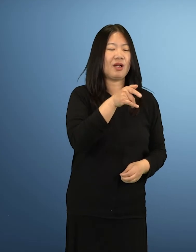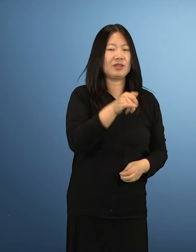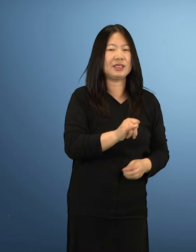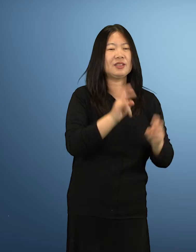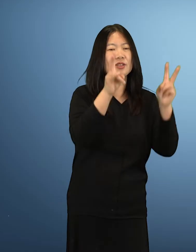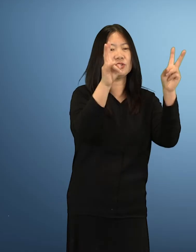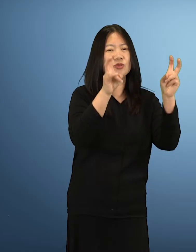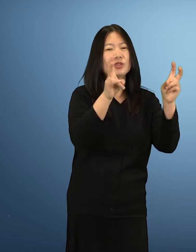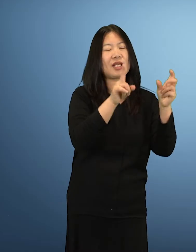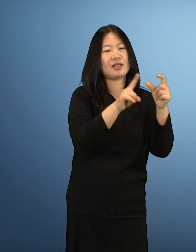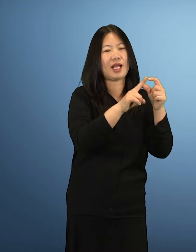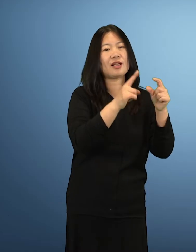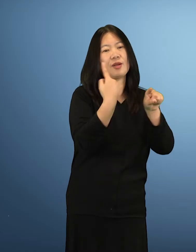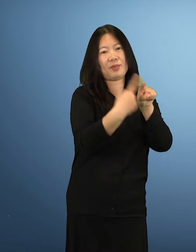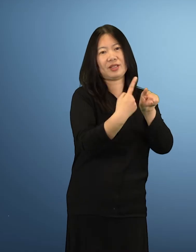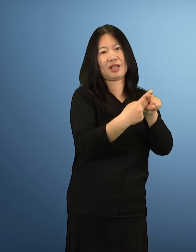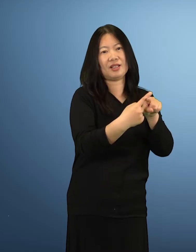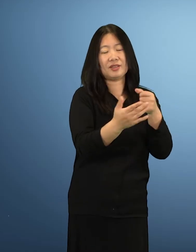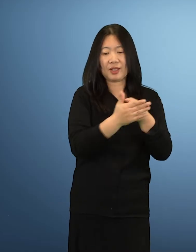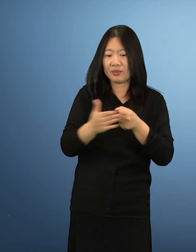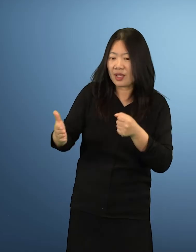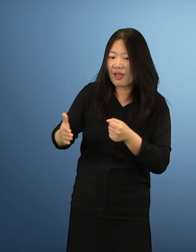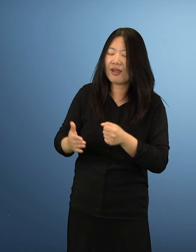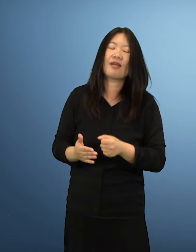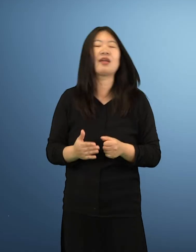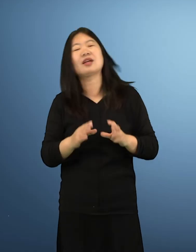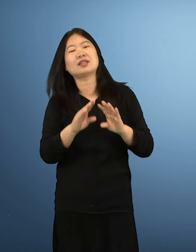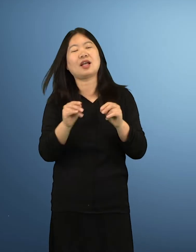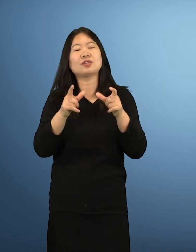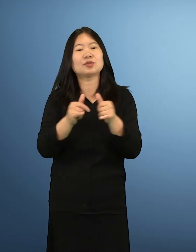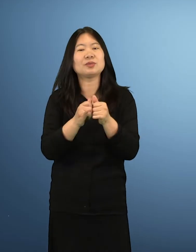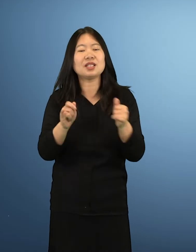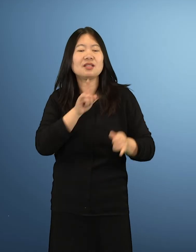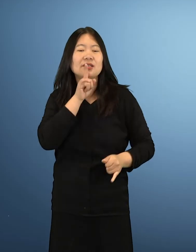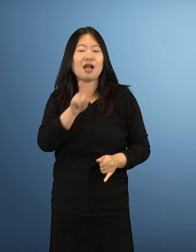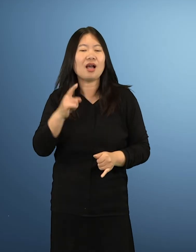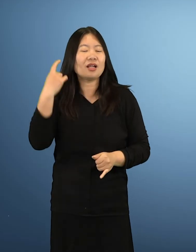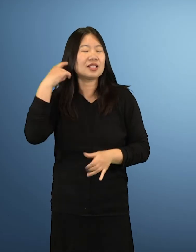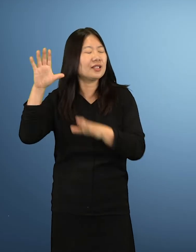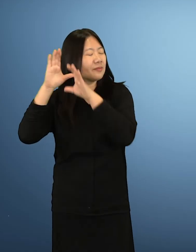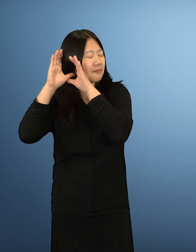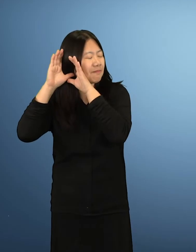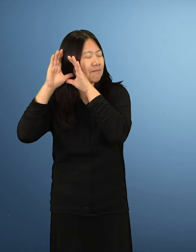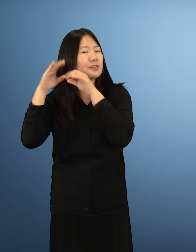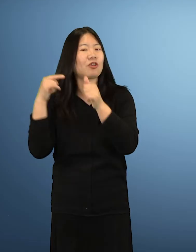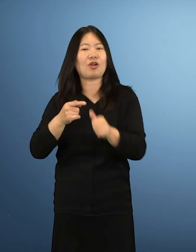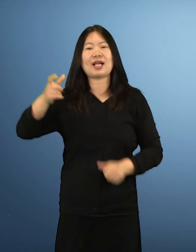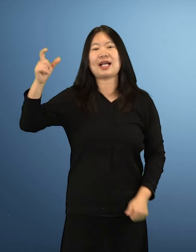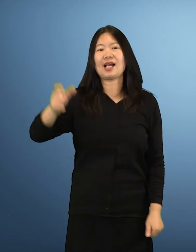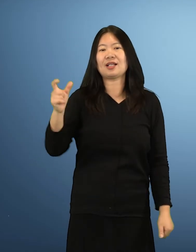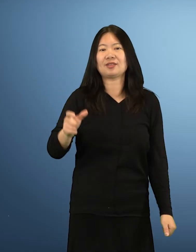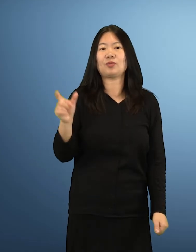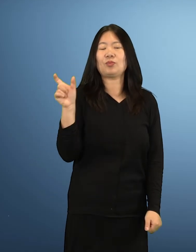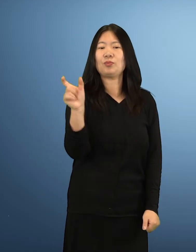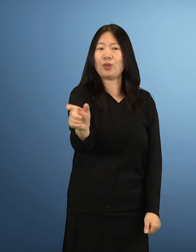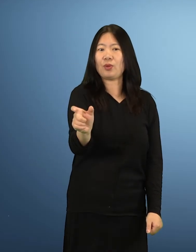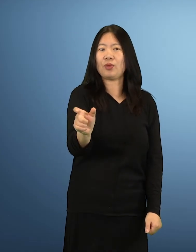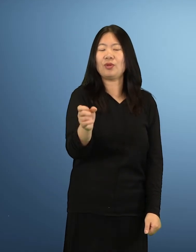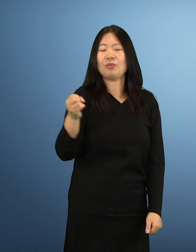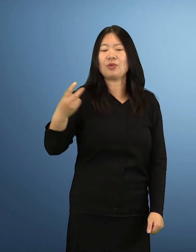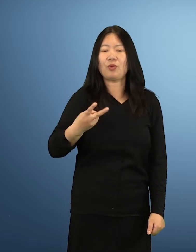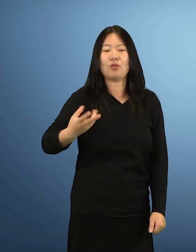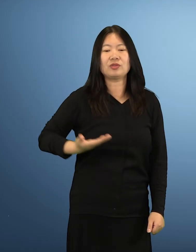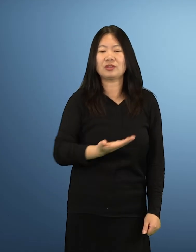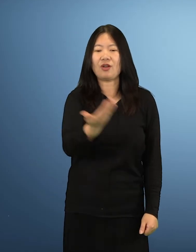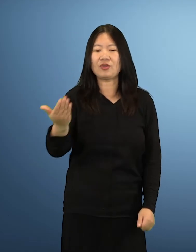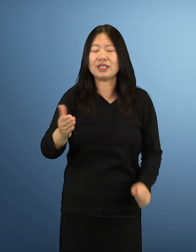이것을 들을지어다. 땅의 주민들아, 너희는 귀를 기울일지어다. 이 강조형이죠. 그리고